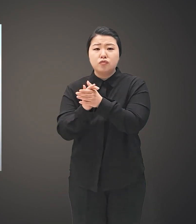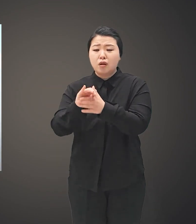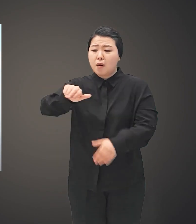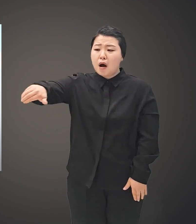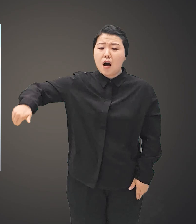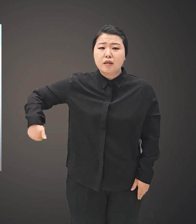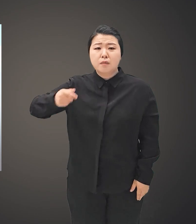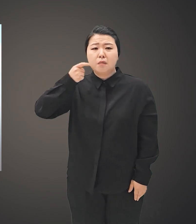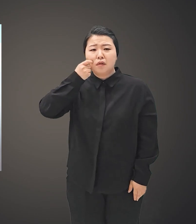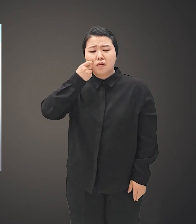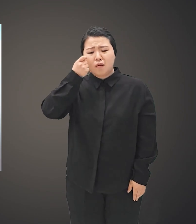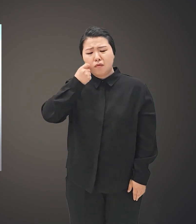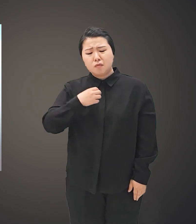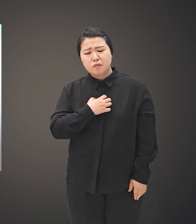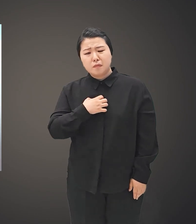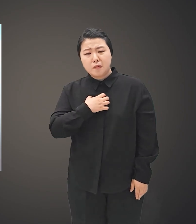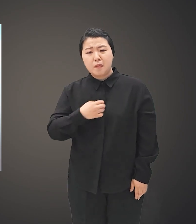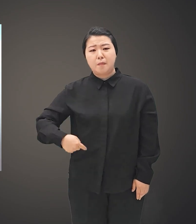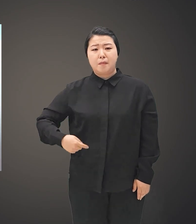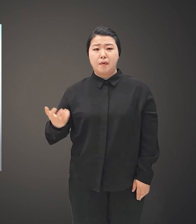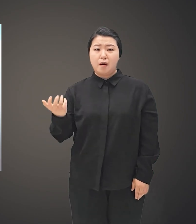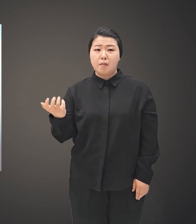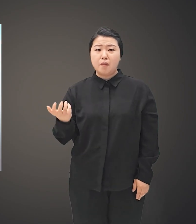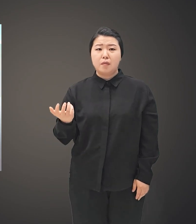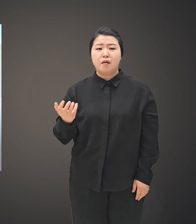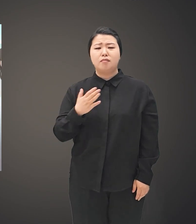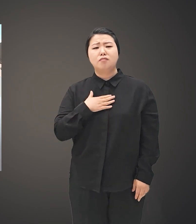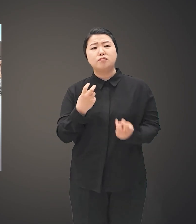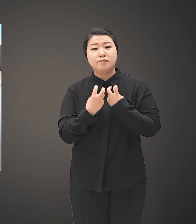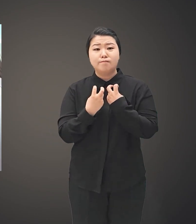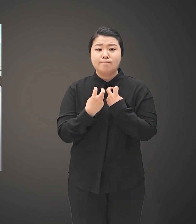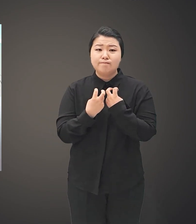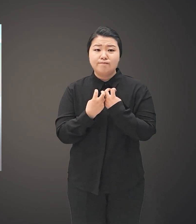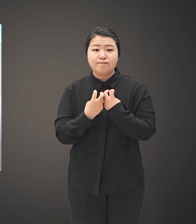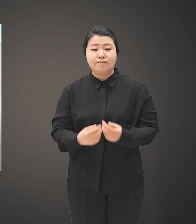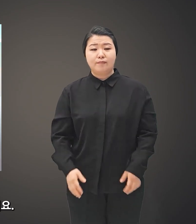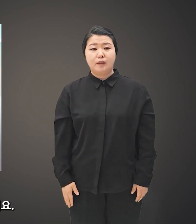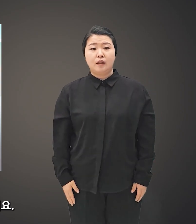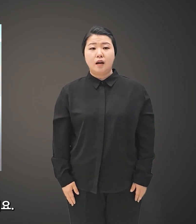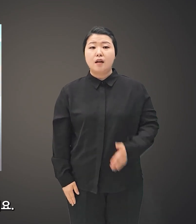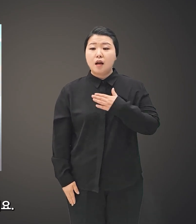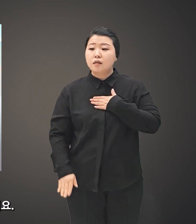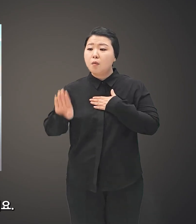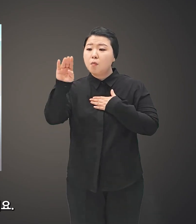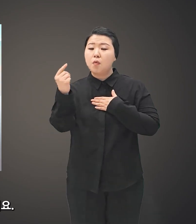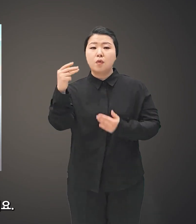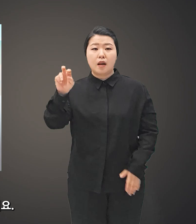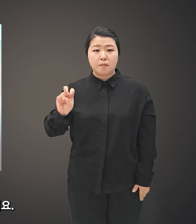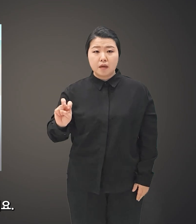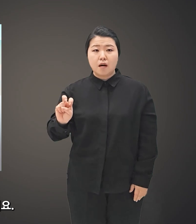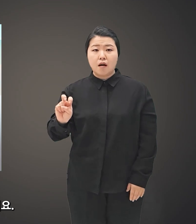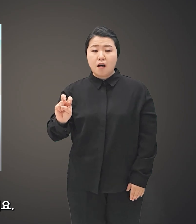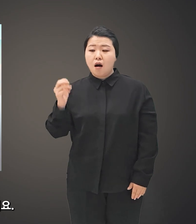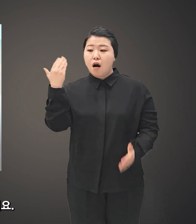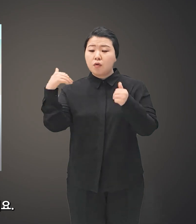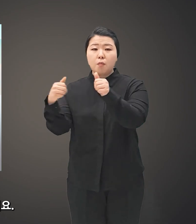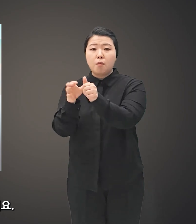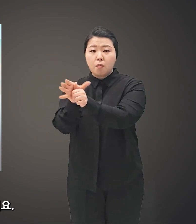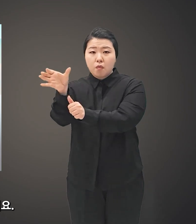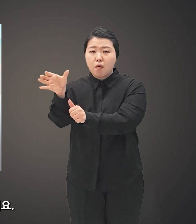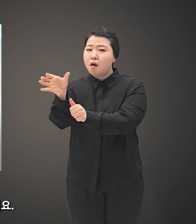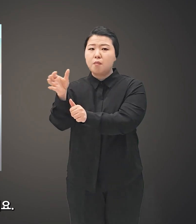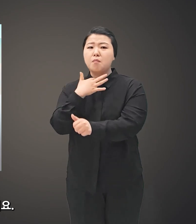수 없는 저라서 너무 슬프고 마음이 아파요. 어떻게 해야 하죠? 저는 보람이가 학교 폭력을 하지 않았다는